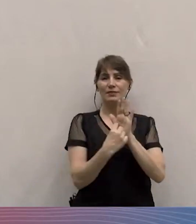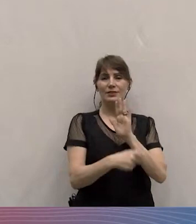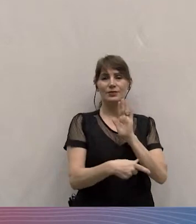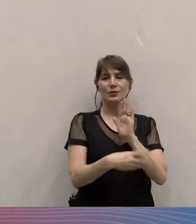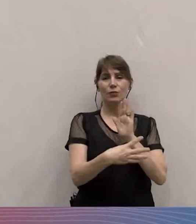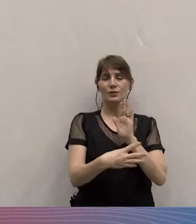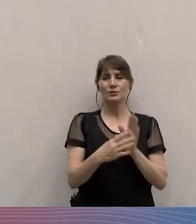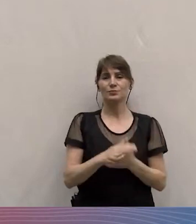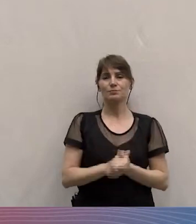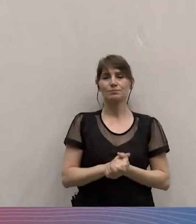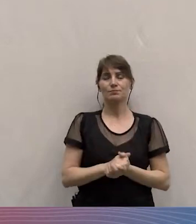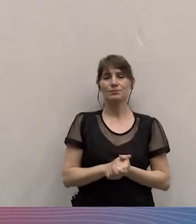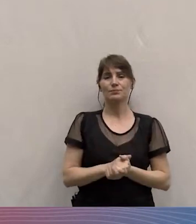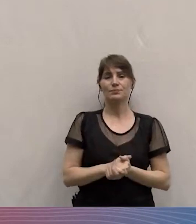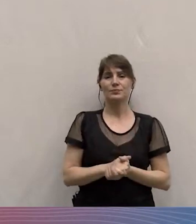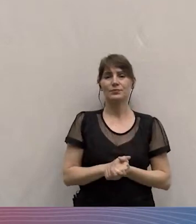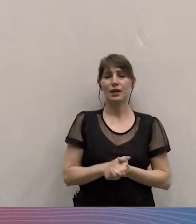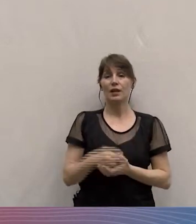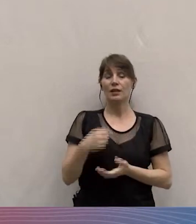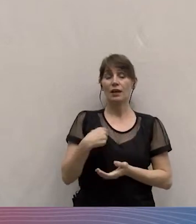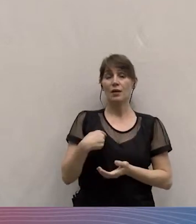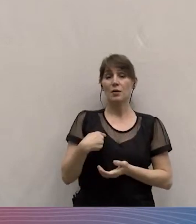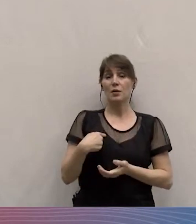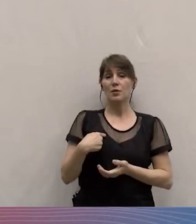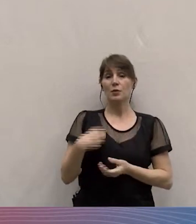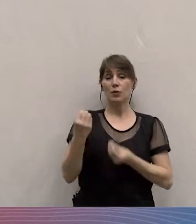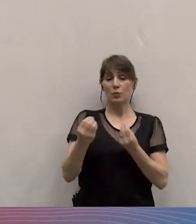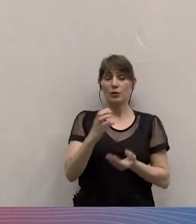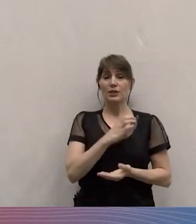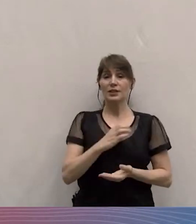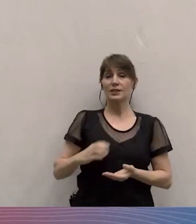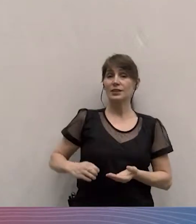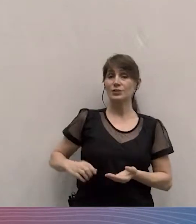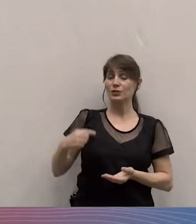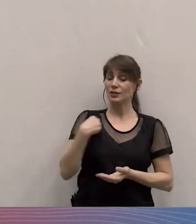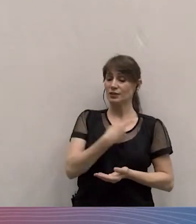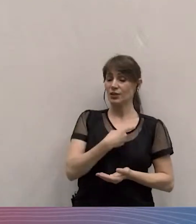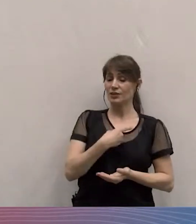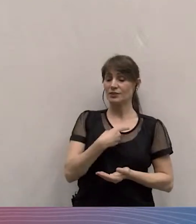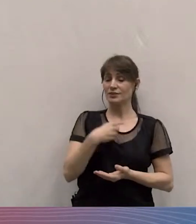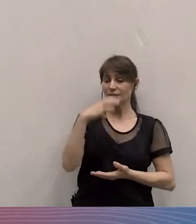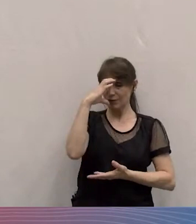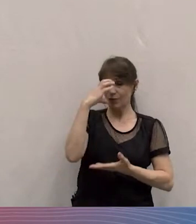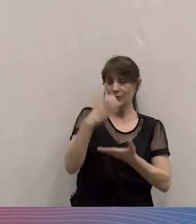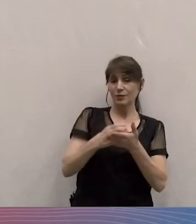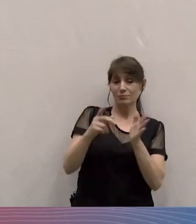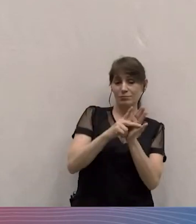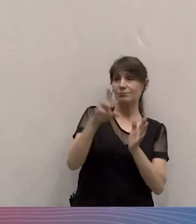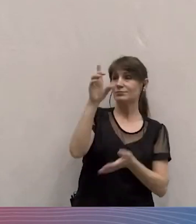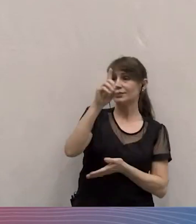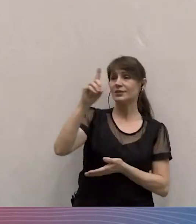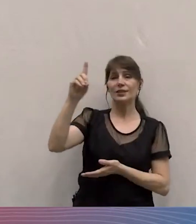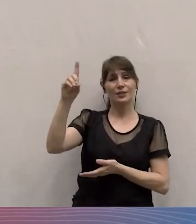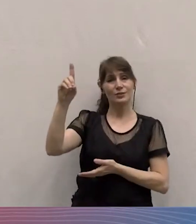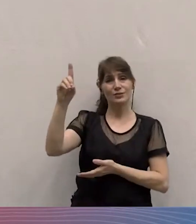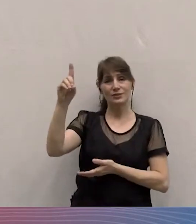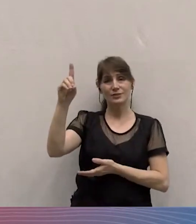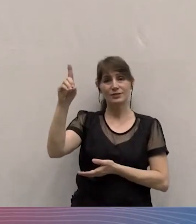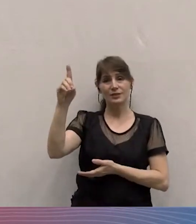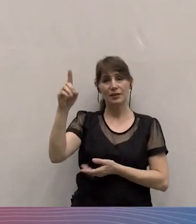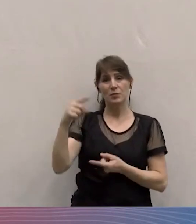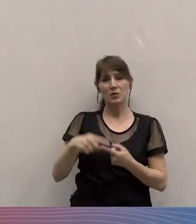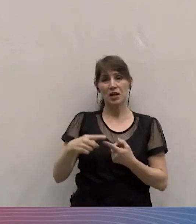versículo 4 diz assim: e é por intermédio de Cristo que temos tal confiança em Deus, não